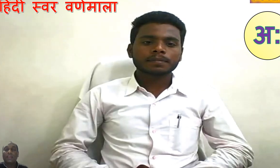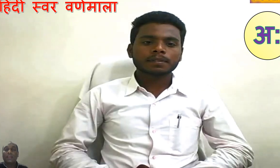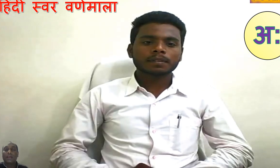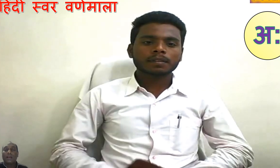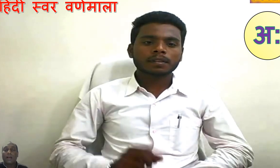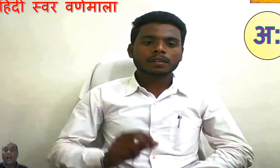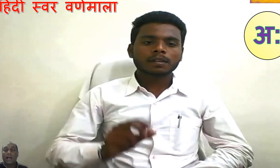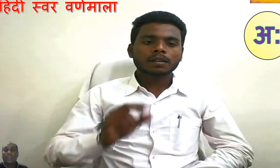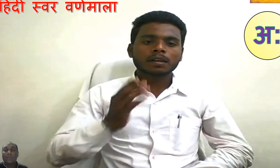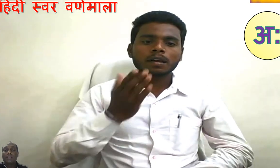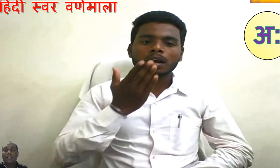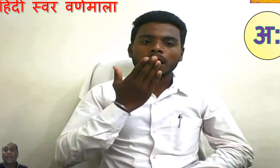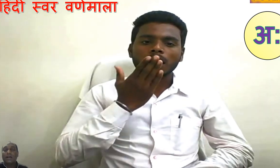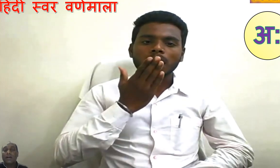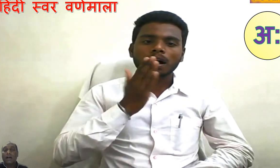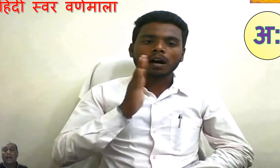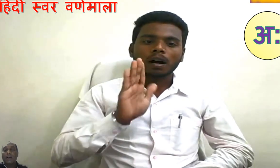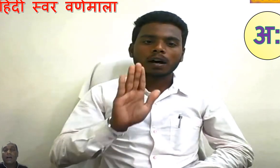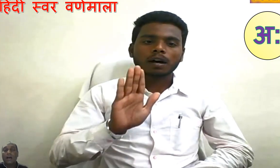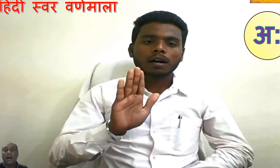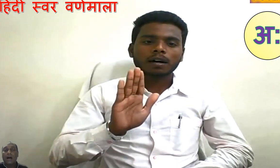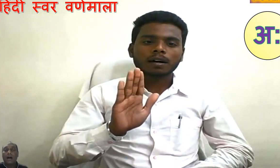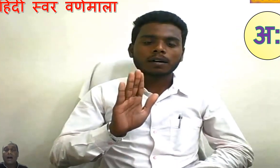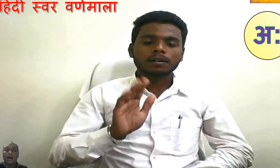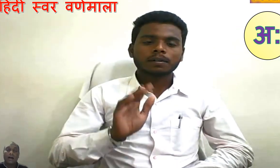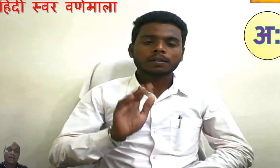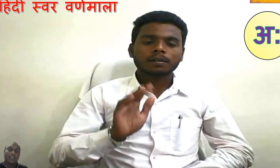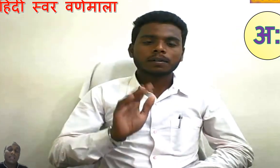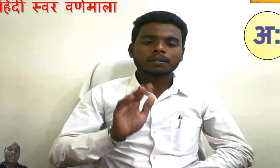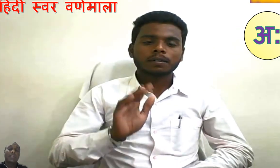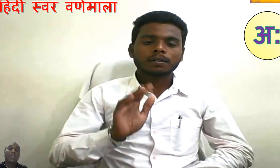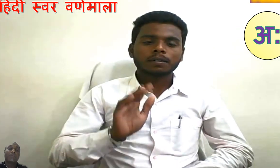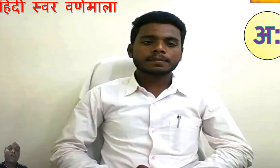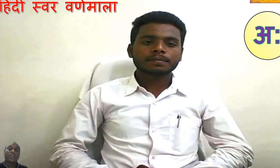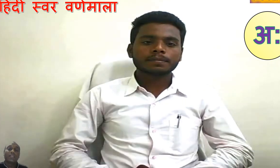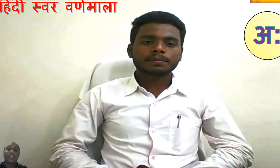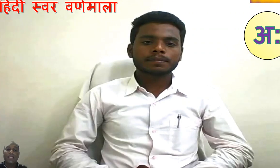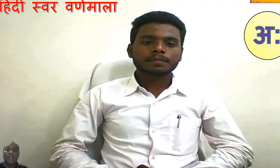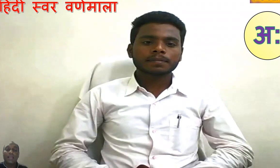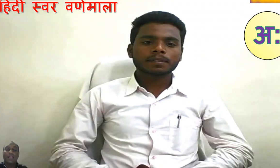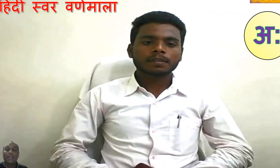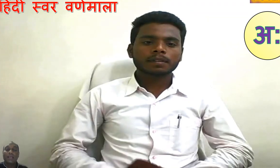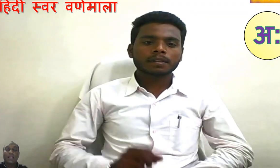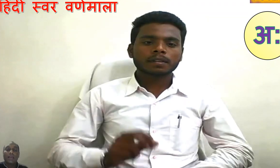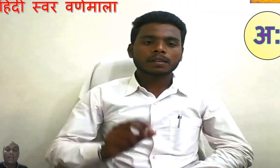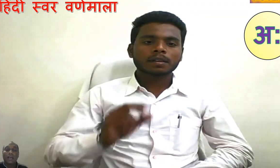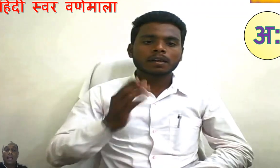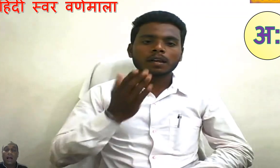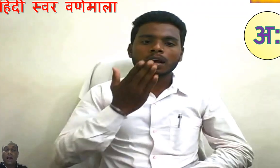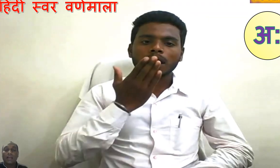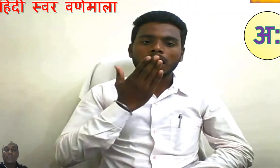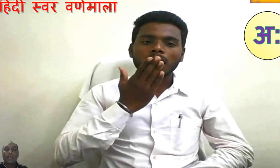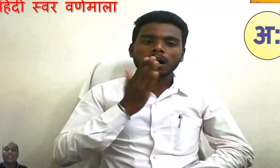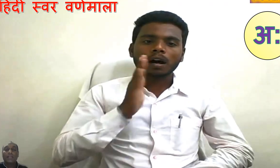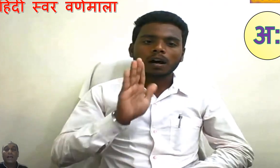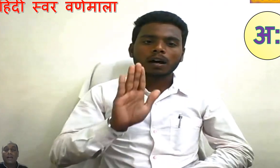अहा की मातरा अहा यह देखिए एक बार और देखते हैं अहा की मातरा